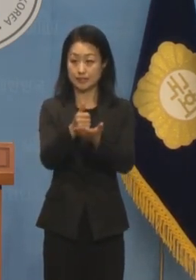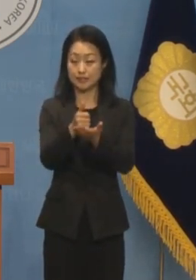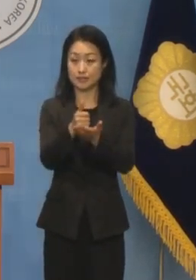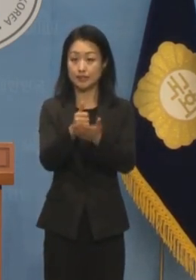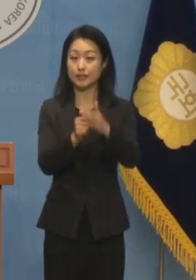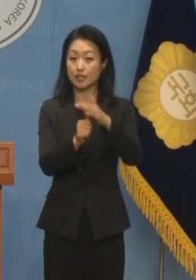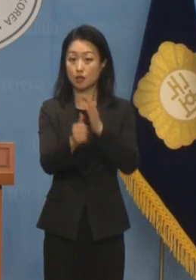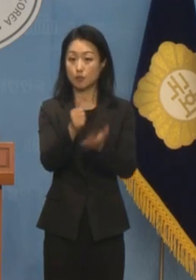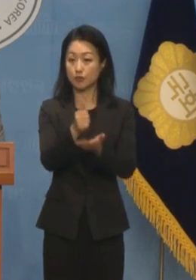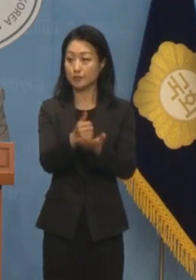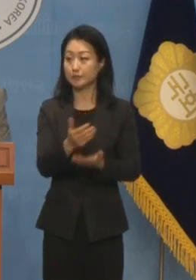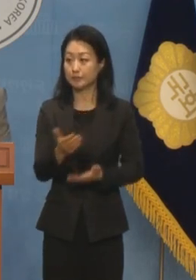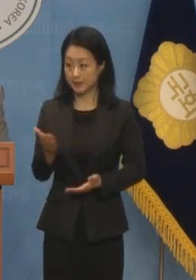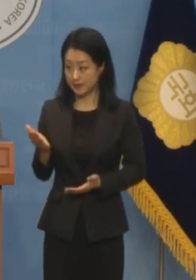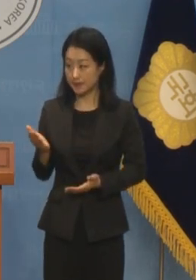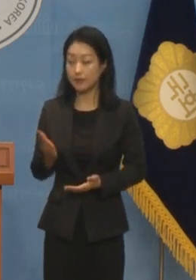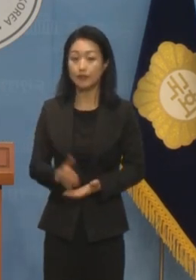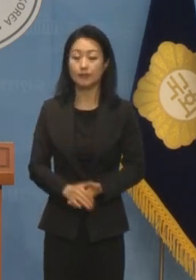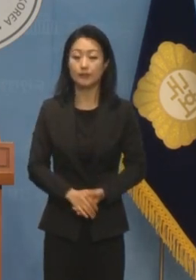듣겠습니다.